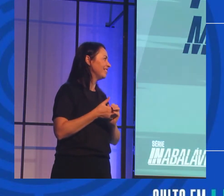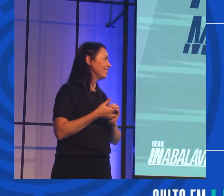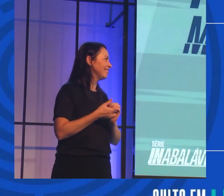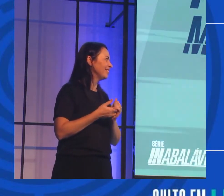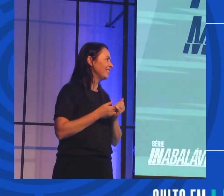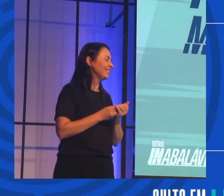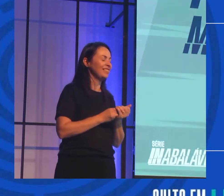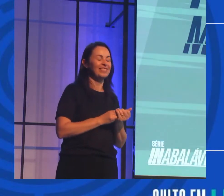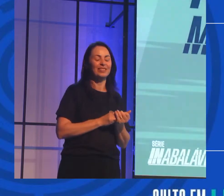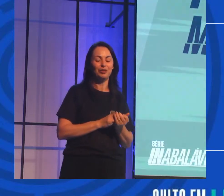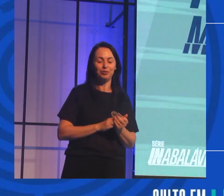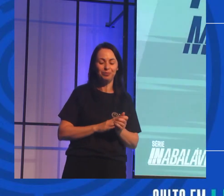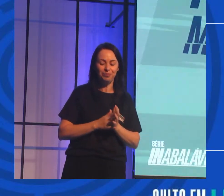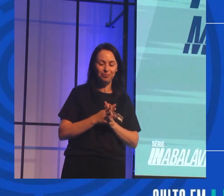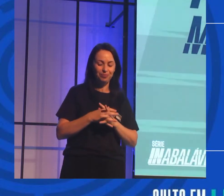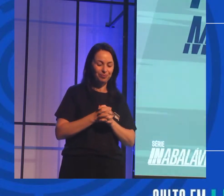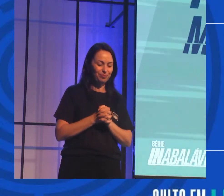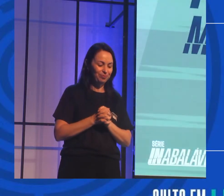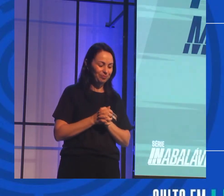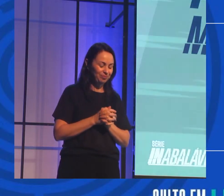Olha só.